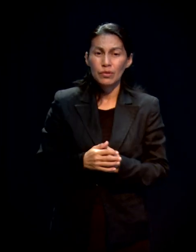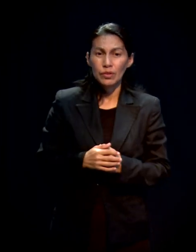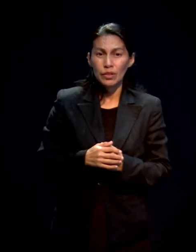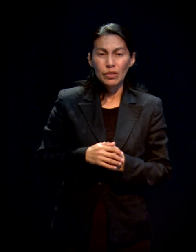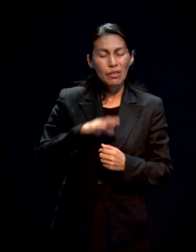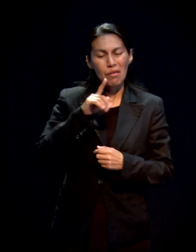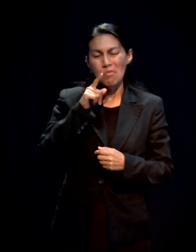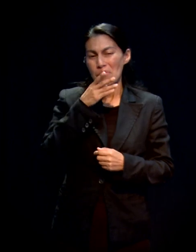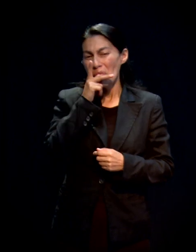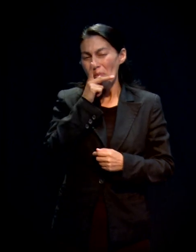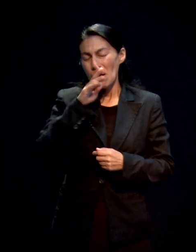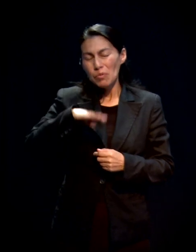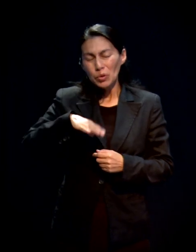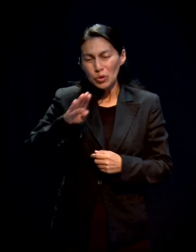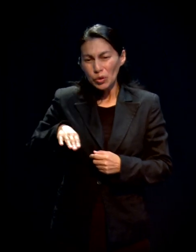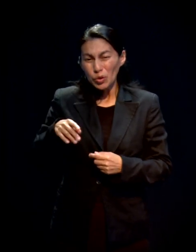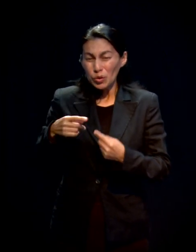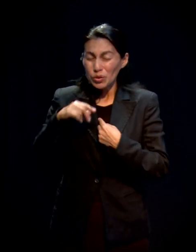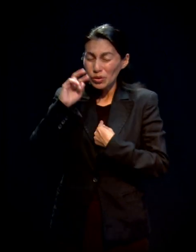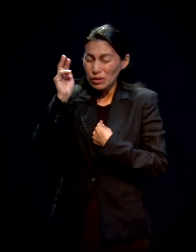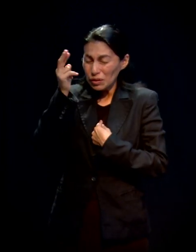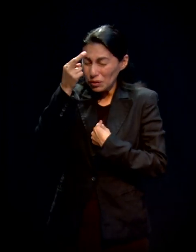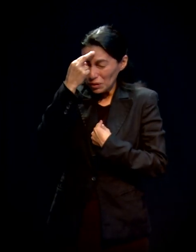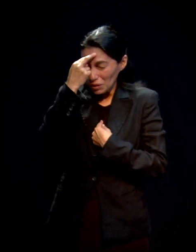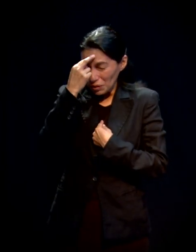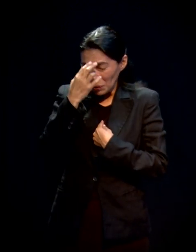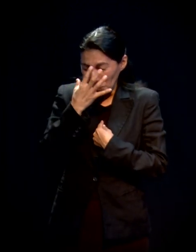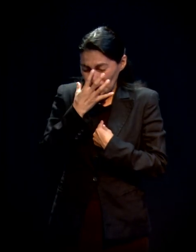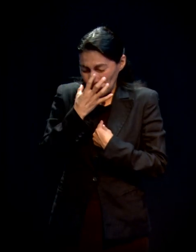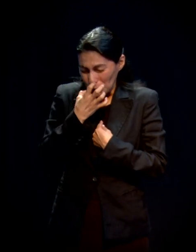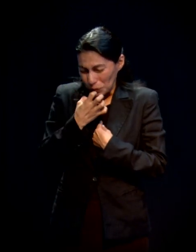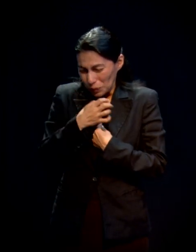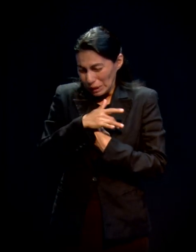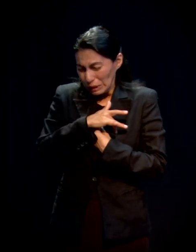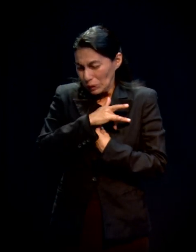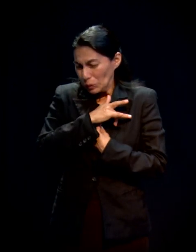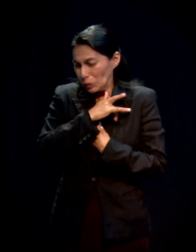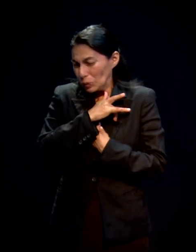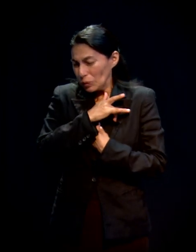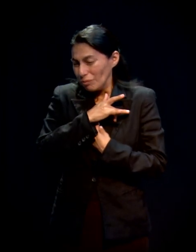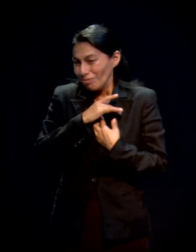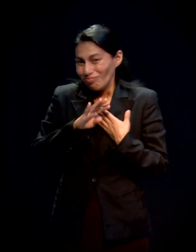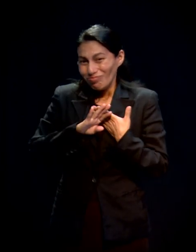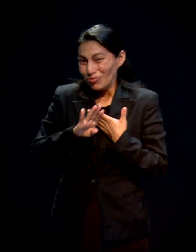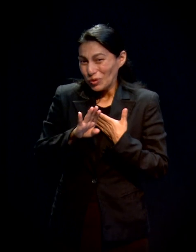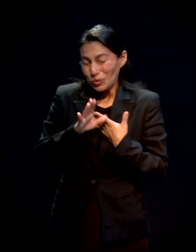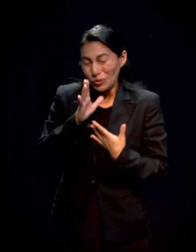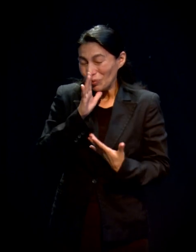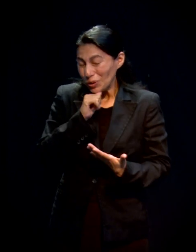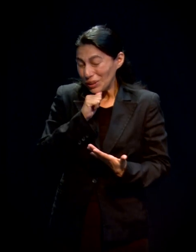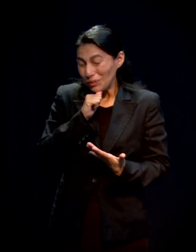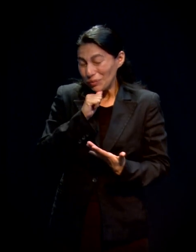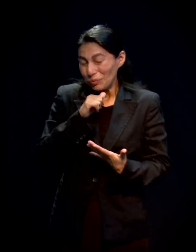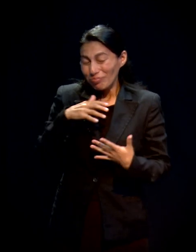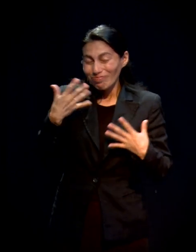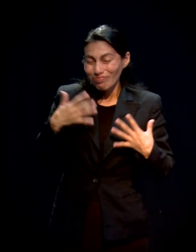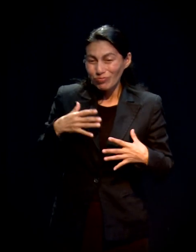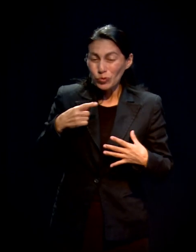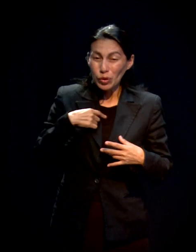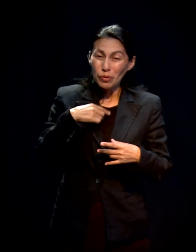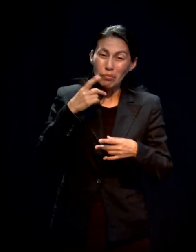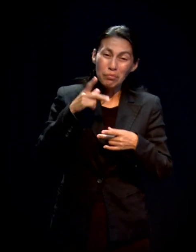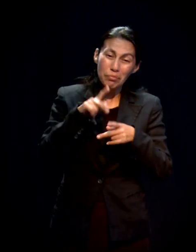y yo recuerdo eso y me pone triste y es algo que yo no puedo evitar cuando